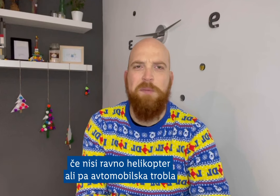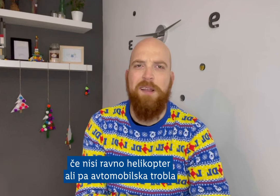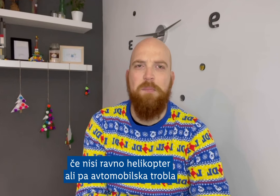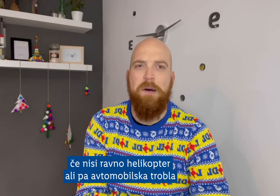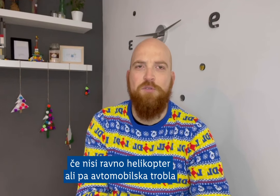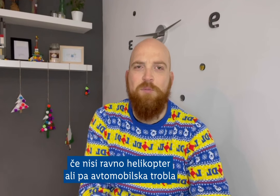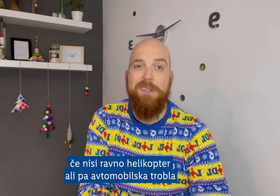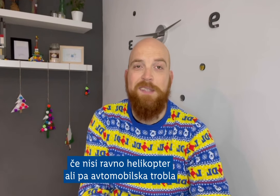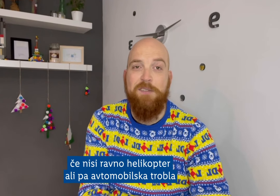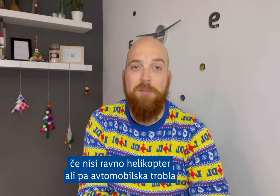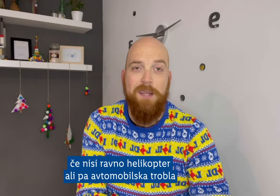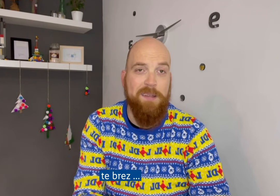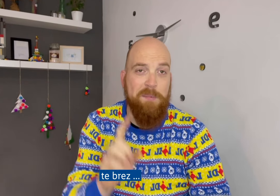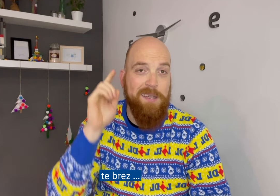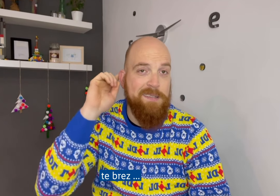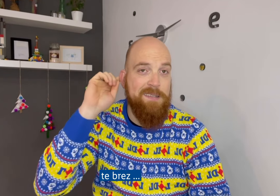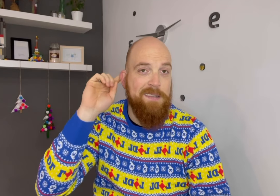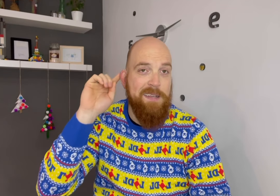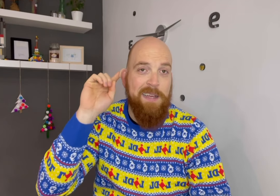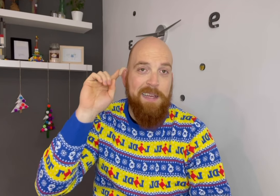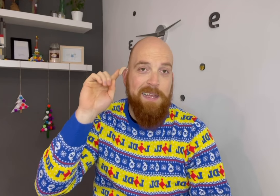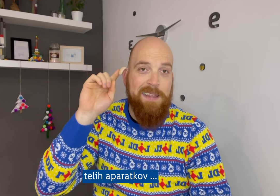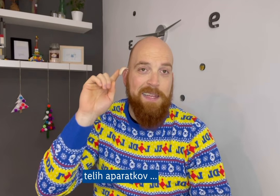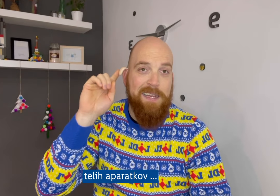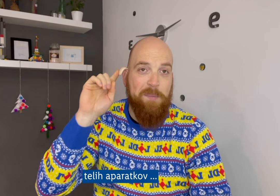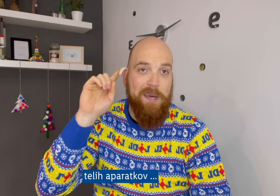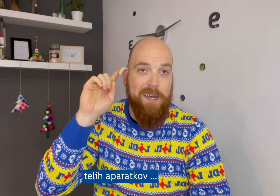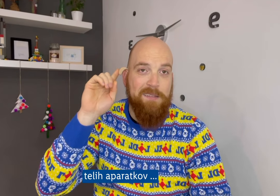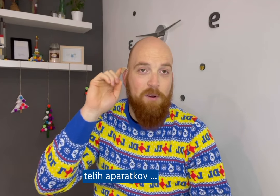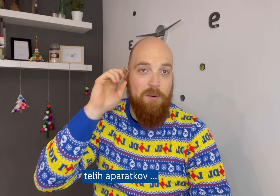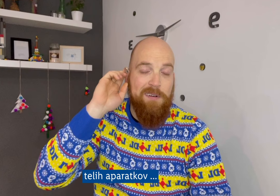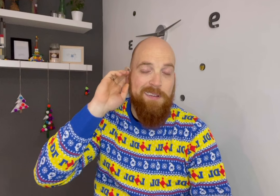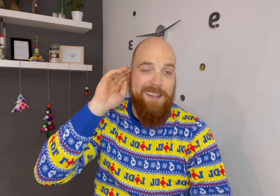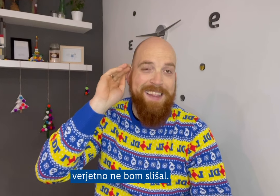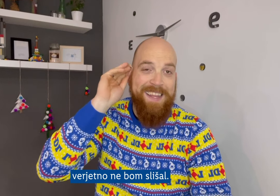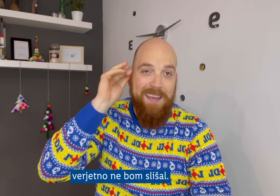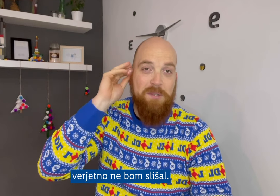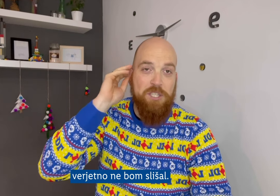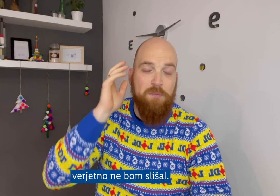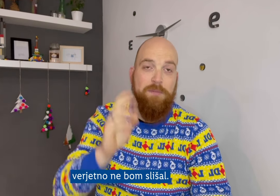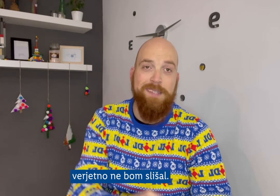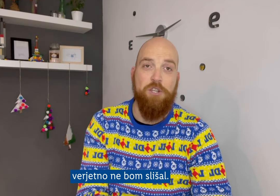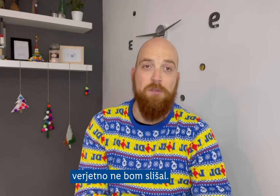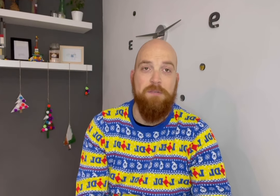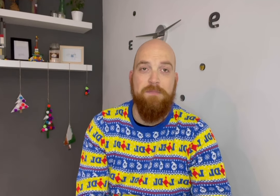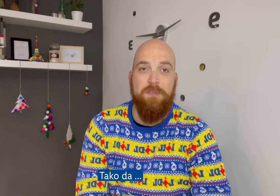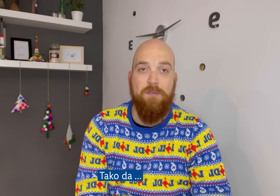ali pa avtomobilska trobla te brez telih aparatkov, najbrž ne bom slišal. Tako da,